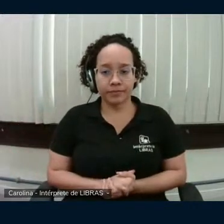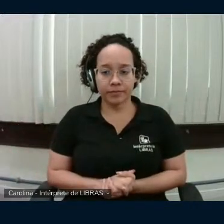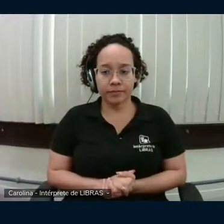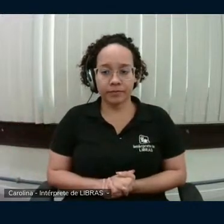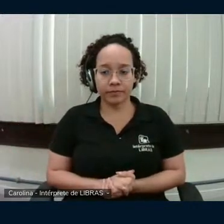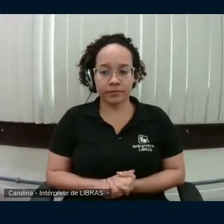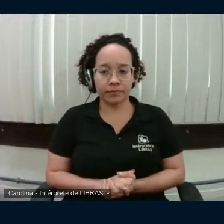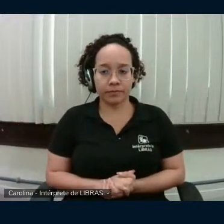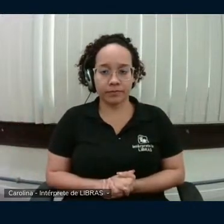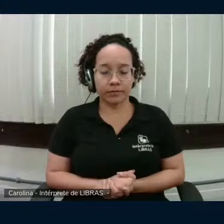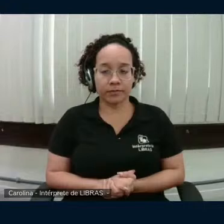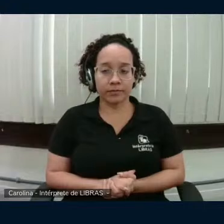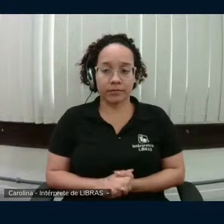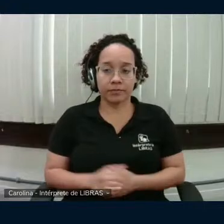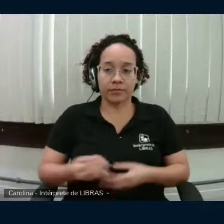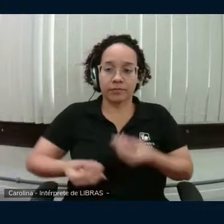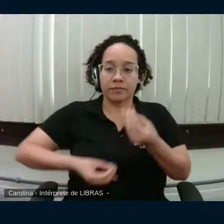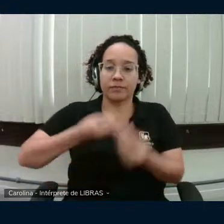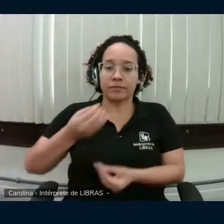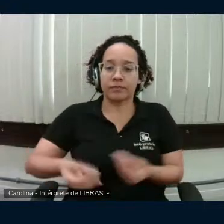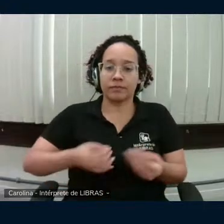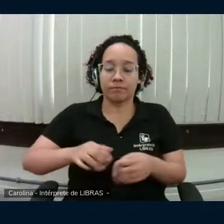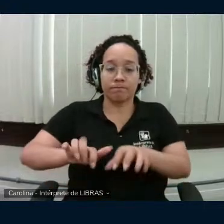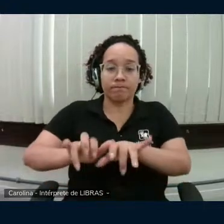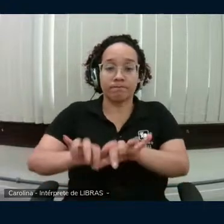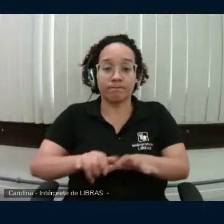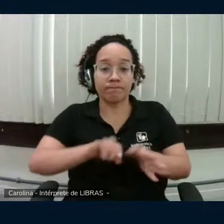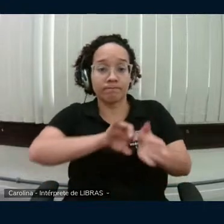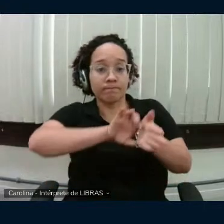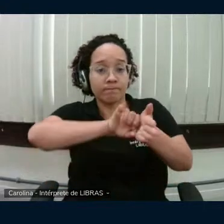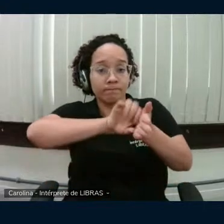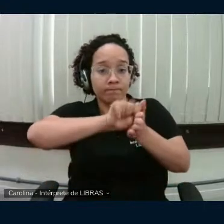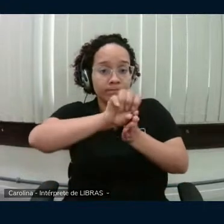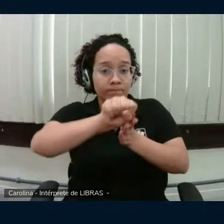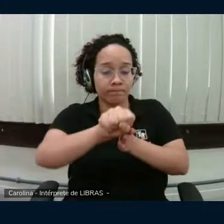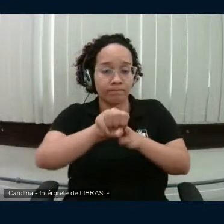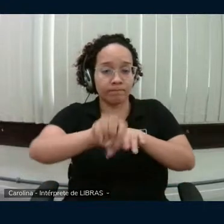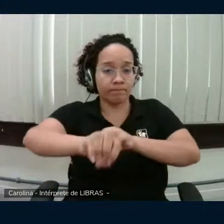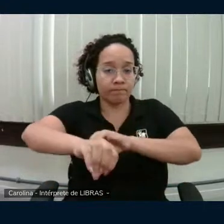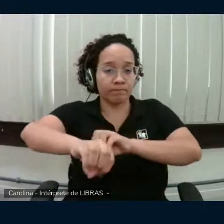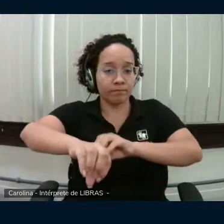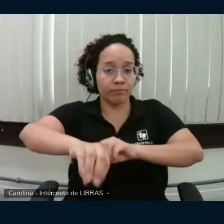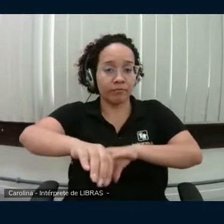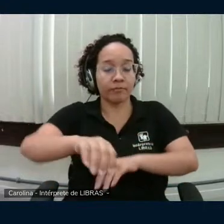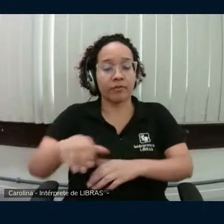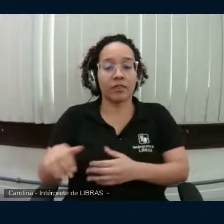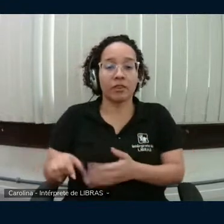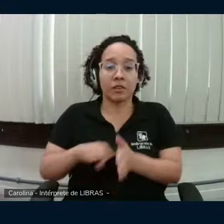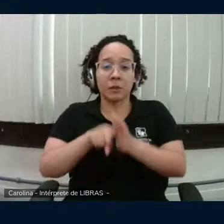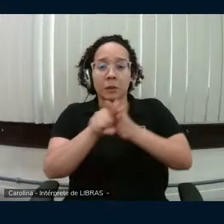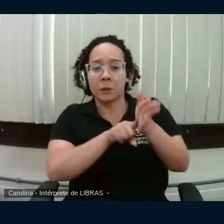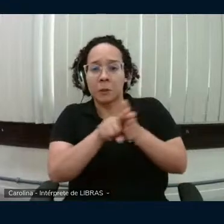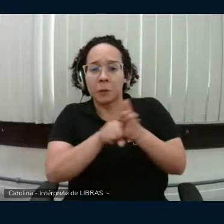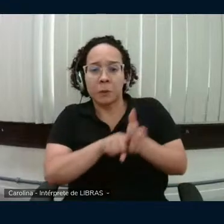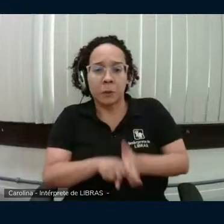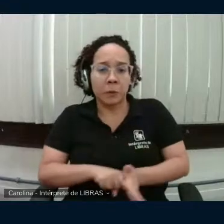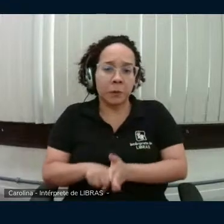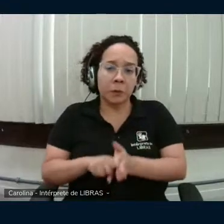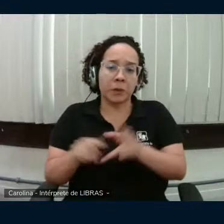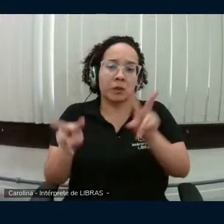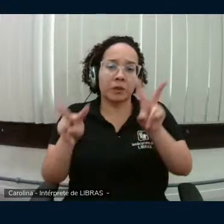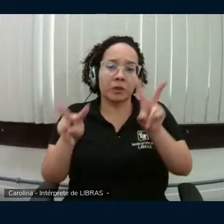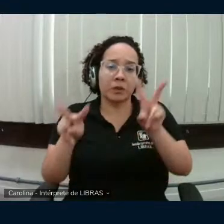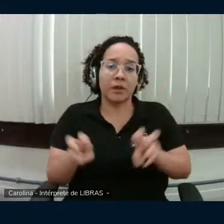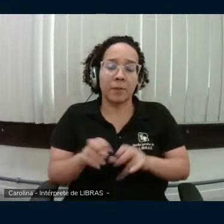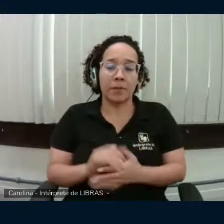formas diferentes, que rapidamente digita no Google qualquer coisa, eu vou ensinar tal coisa, e o guri está lá já pesquisando aquilo, né? E aí não é